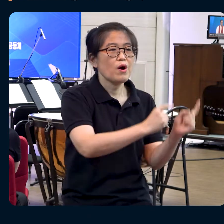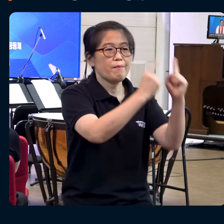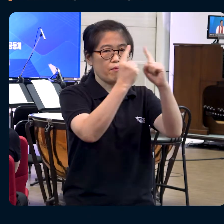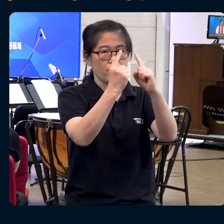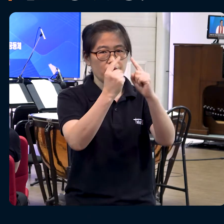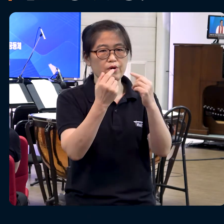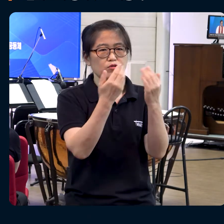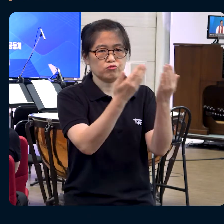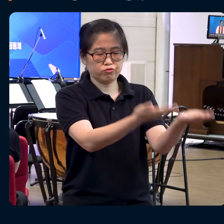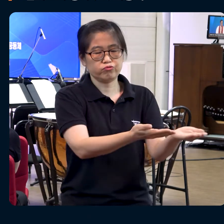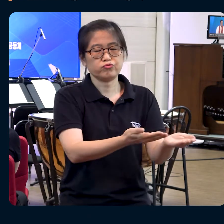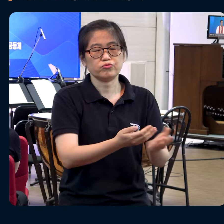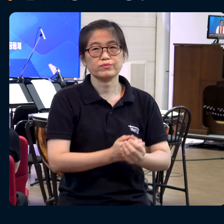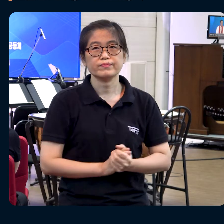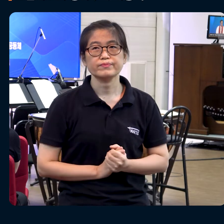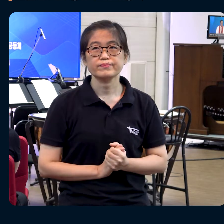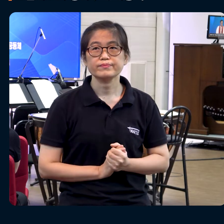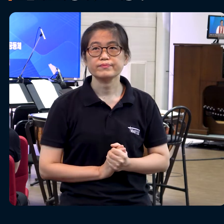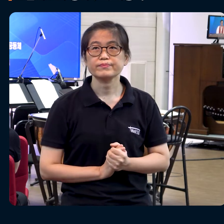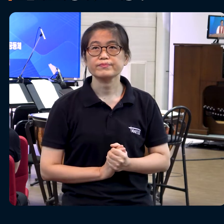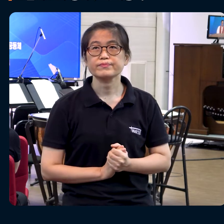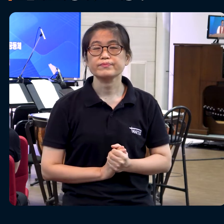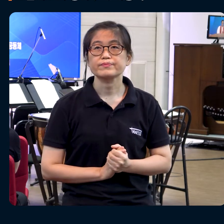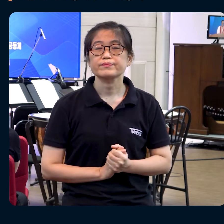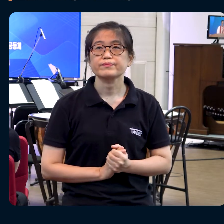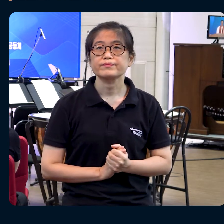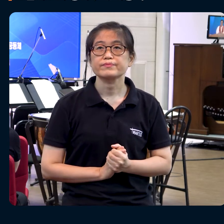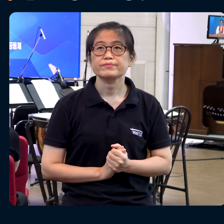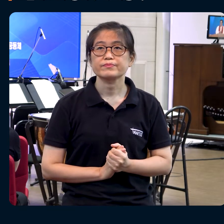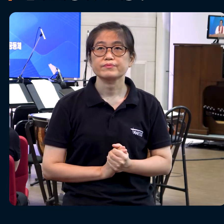그런 일을 지금 행하시고 계시다 하는 것이죠.